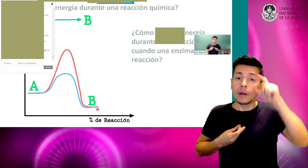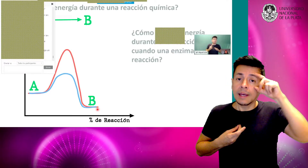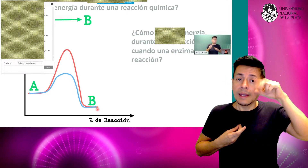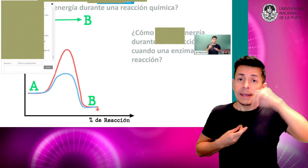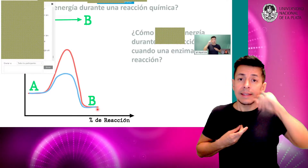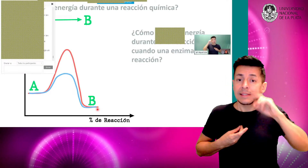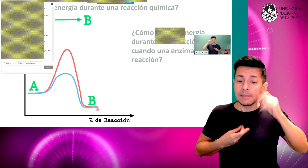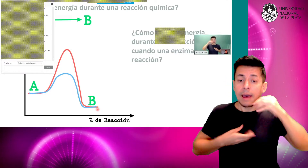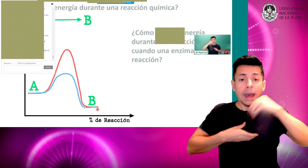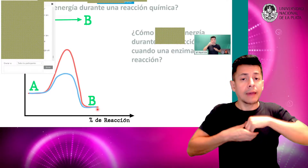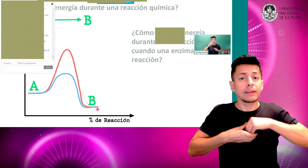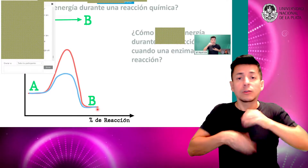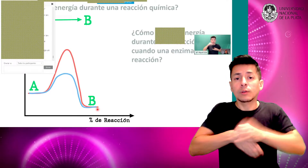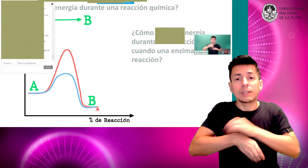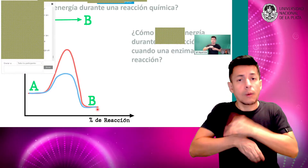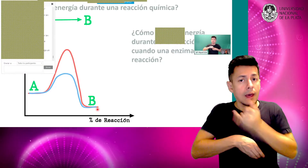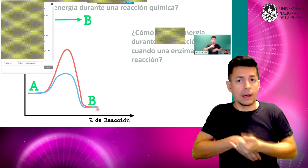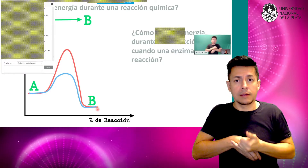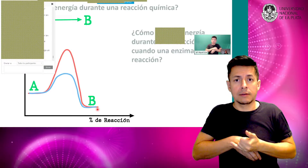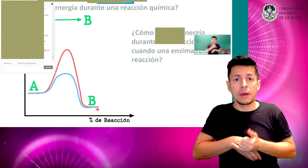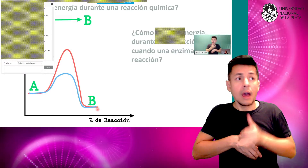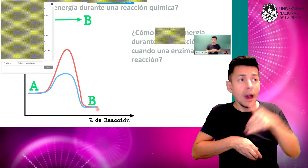células.